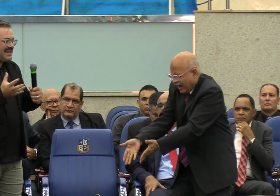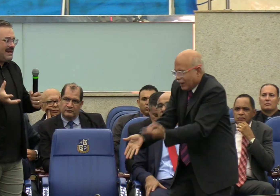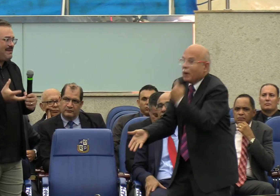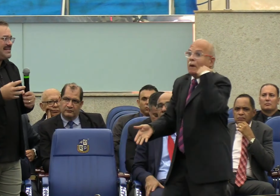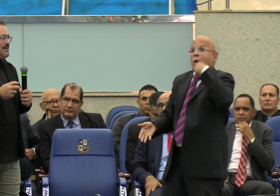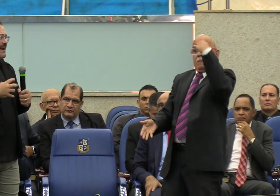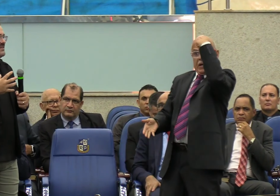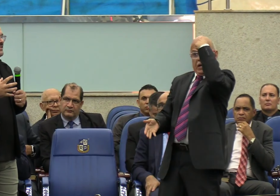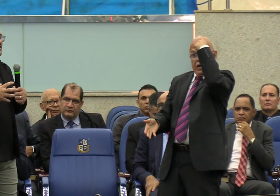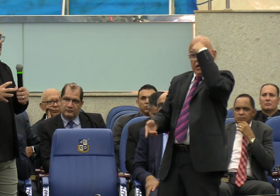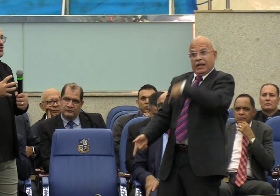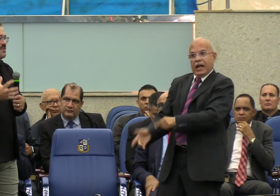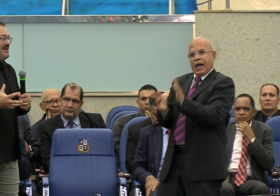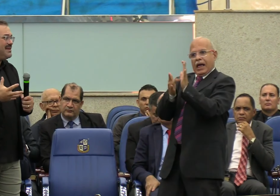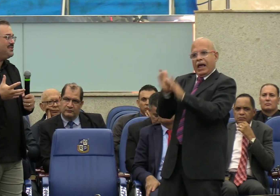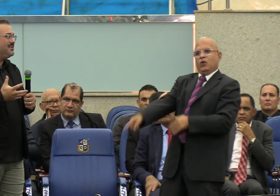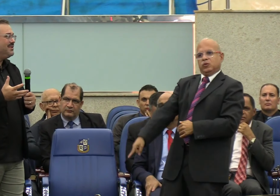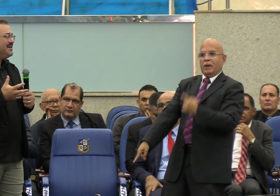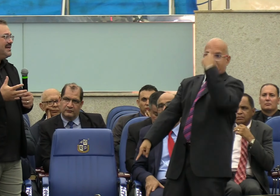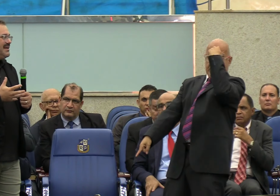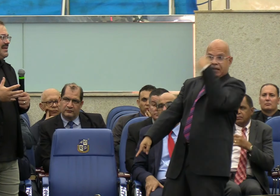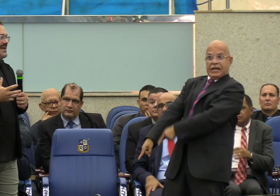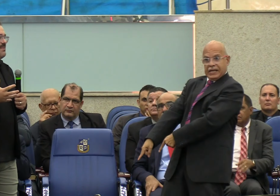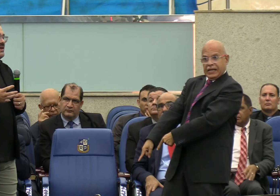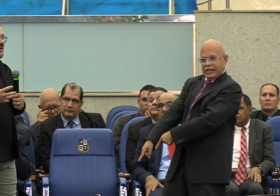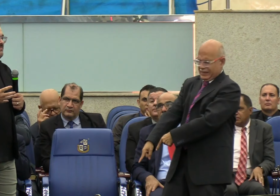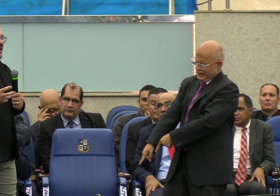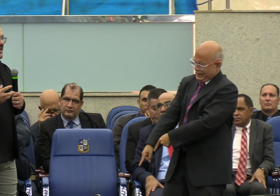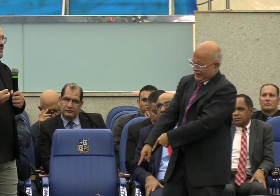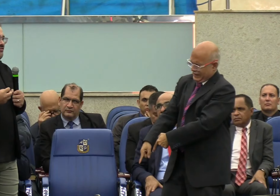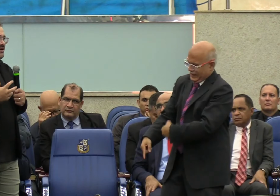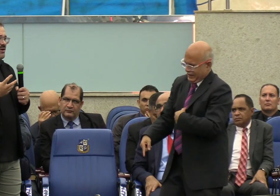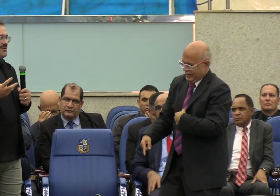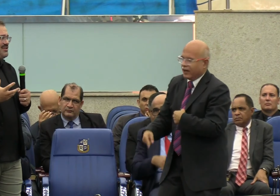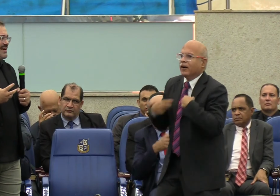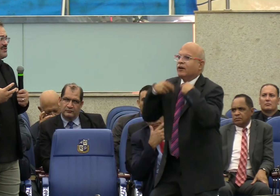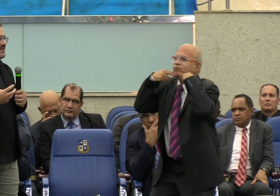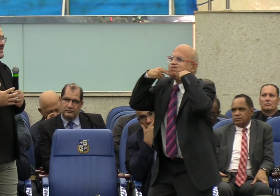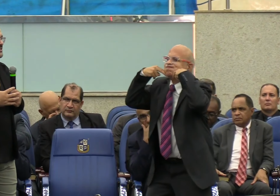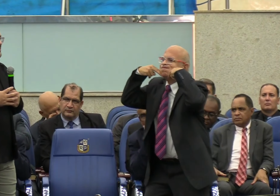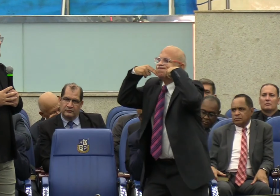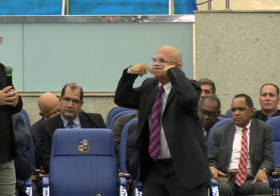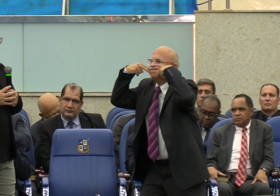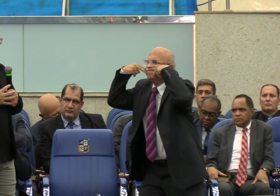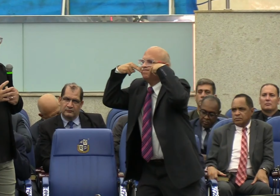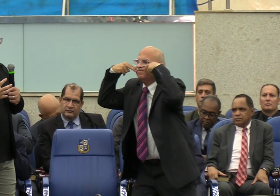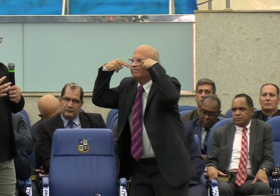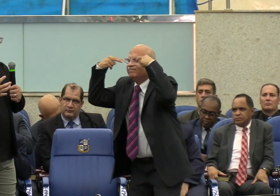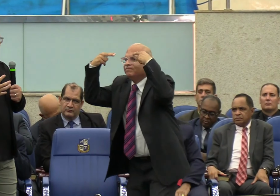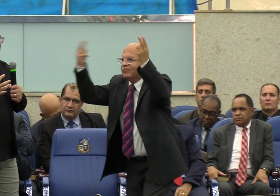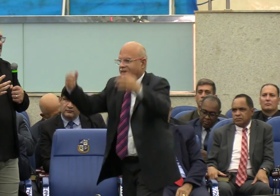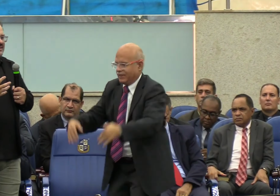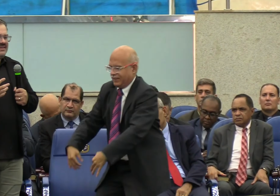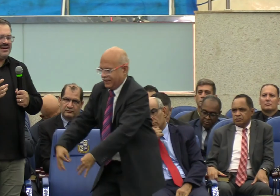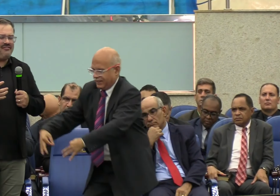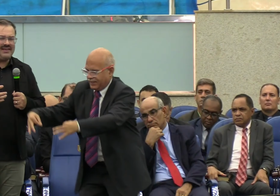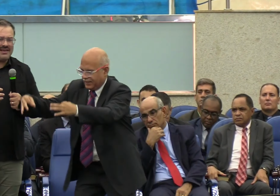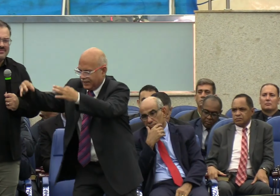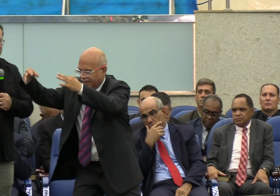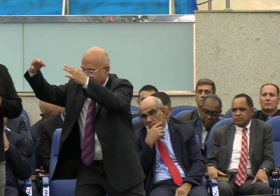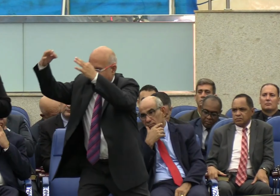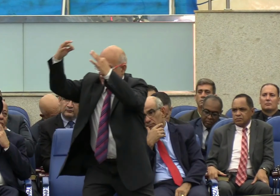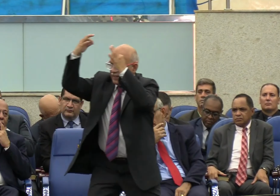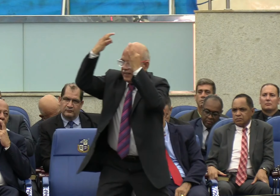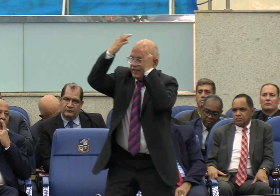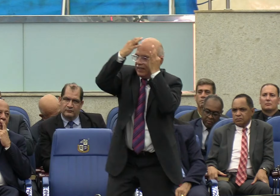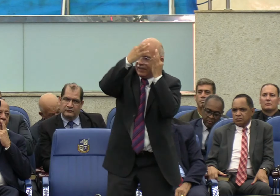E aquele presente parece que tinha sumido. E eu me lembrei, foi como eu tivesse um entendimento, e eu fiquei com